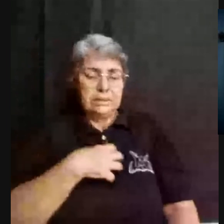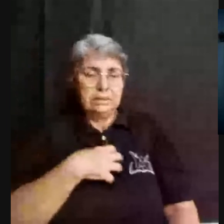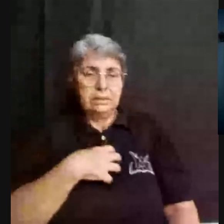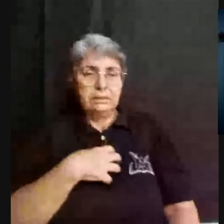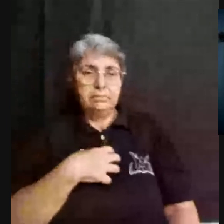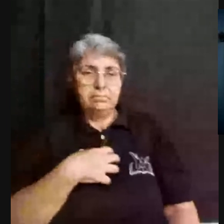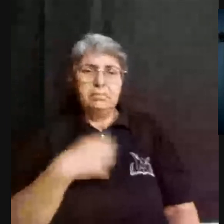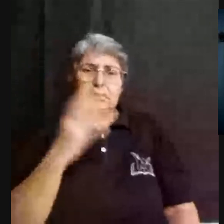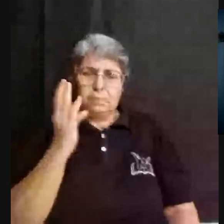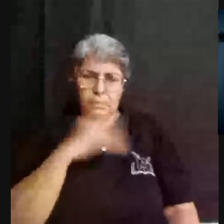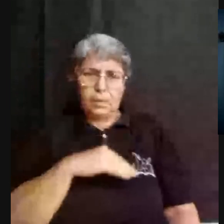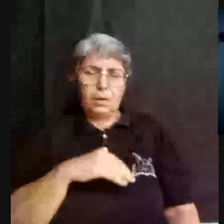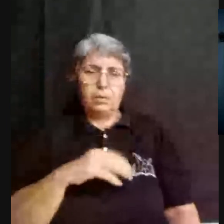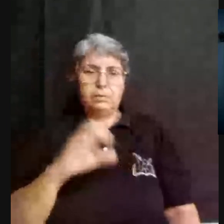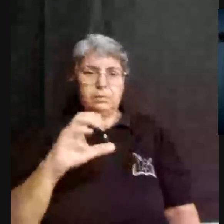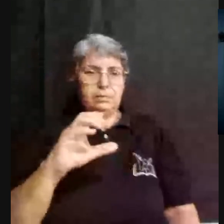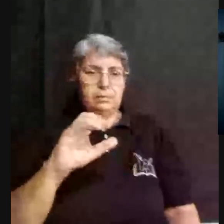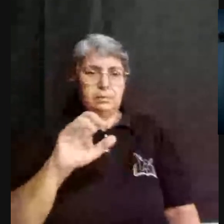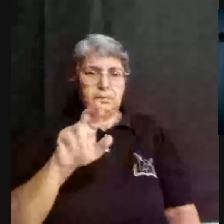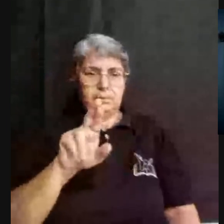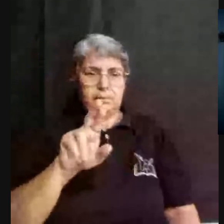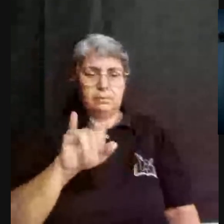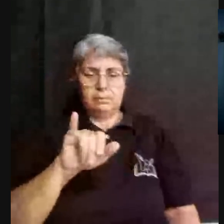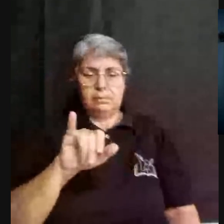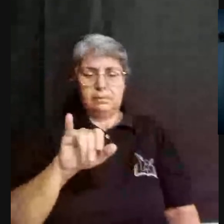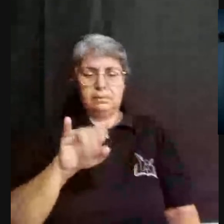de crítica e de denúncia.